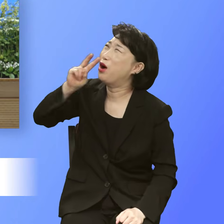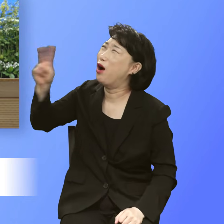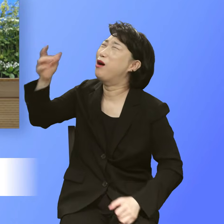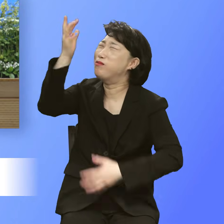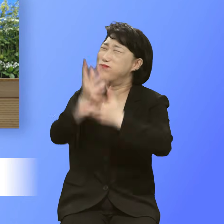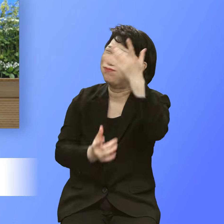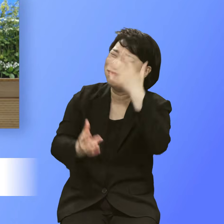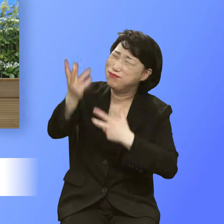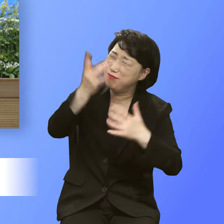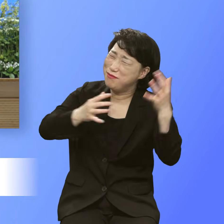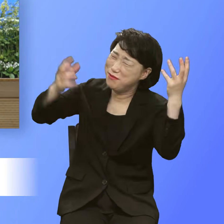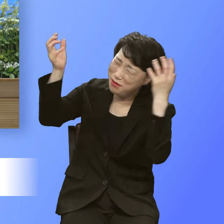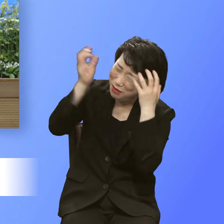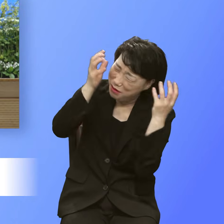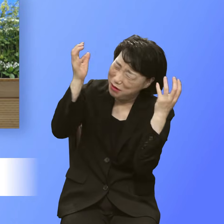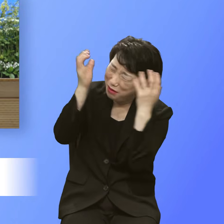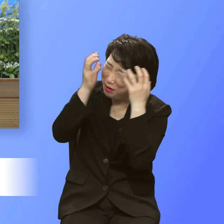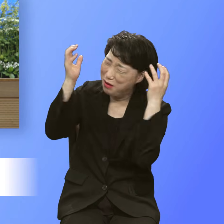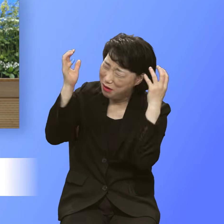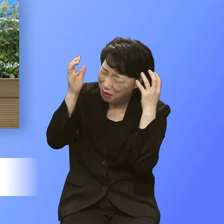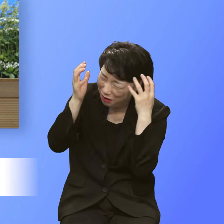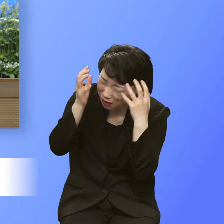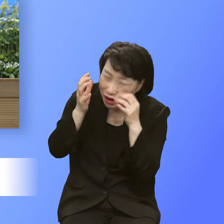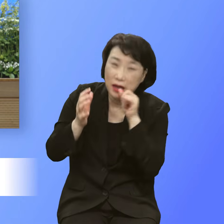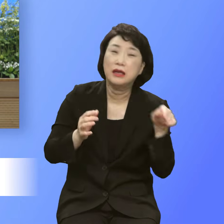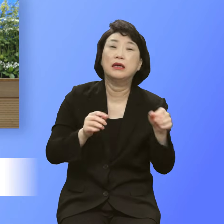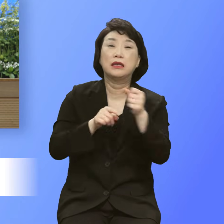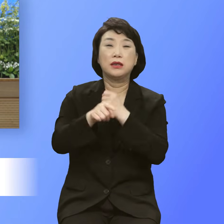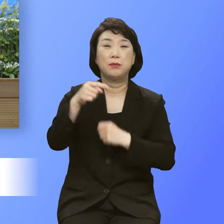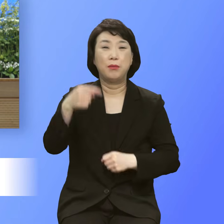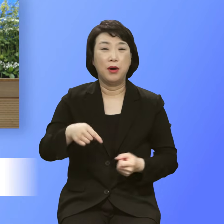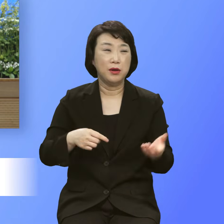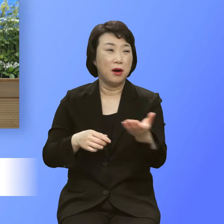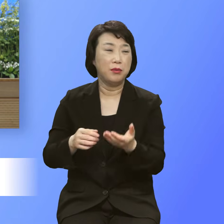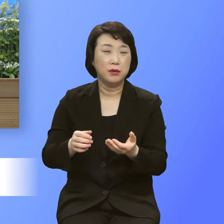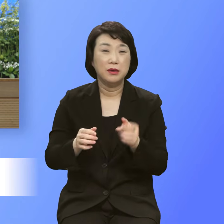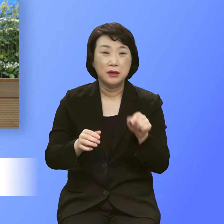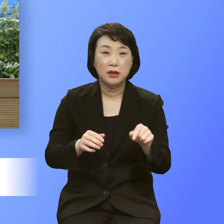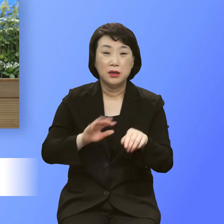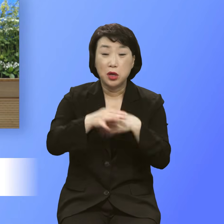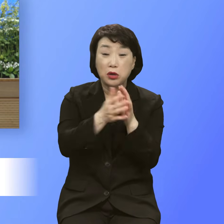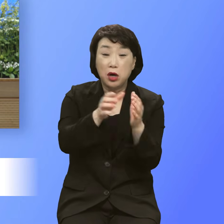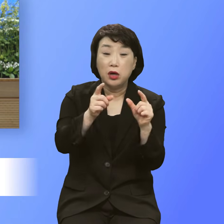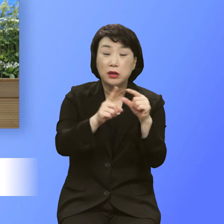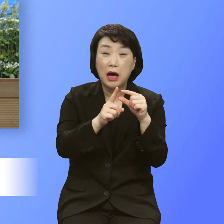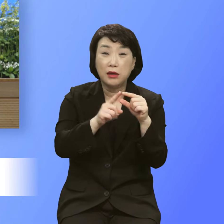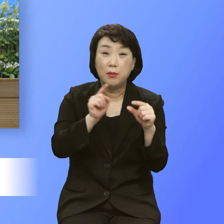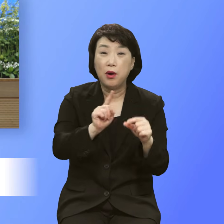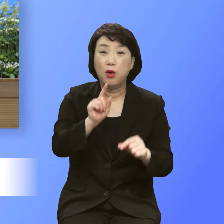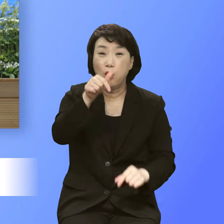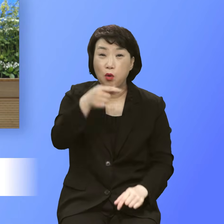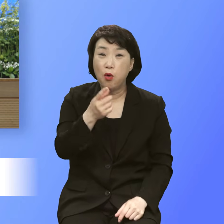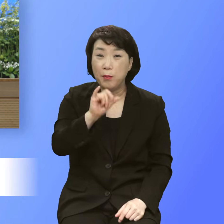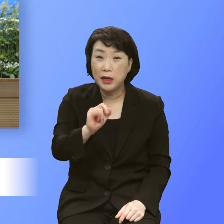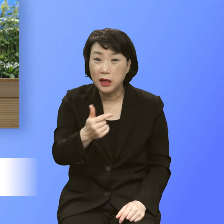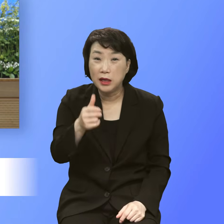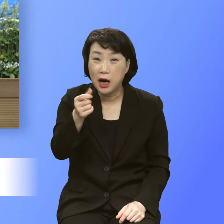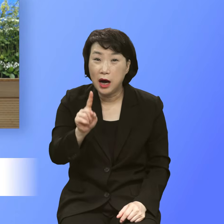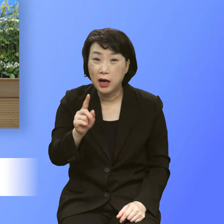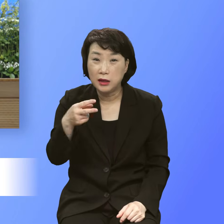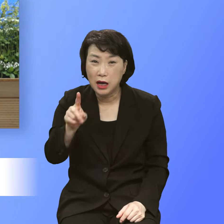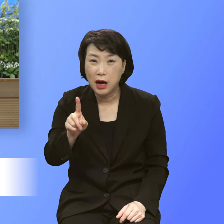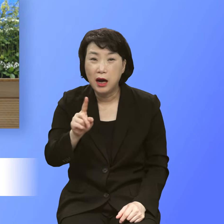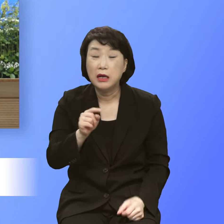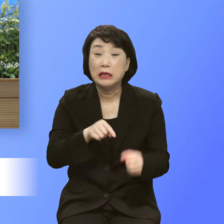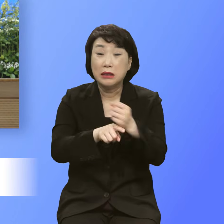가운데서 고민합니다. 이 말의 원문으로 보면 고통 중에 견딜 수가